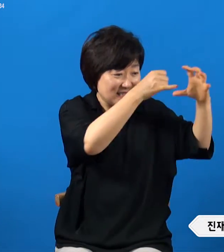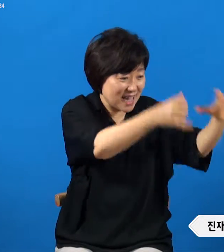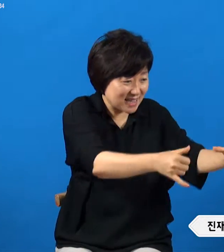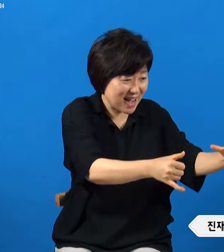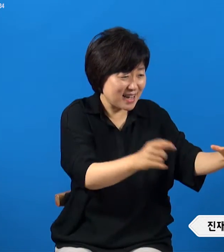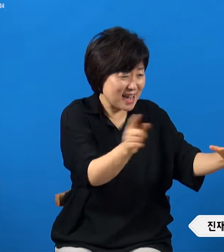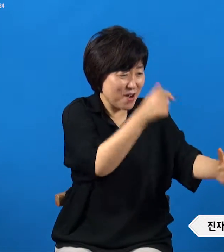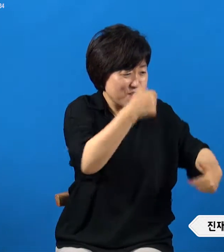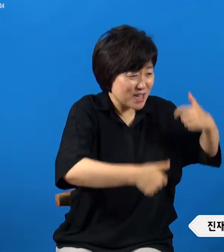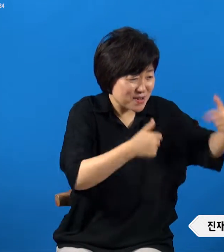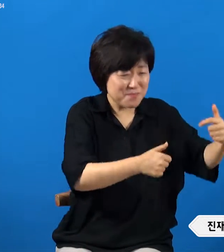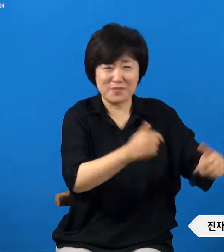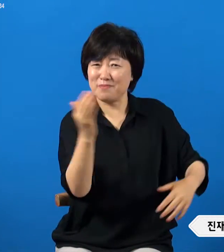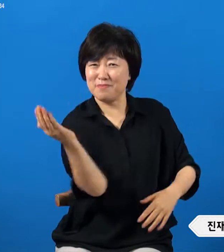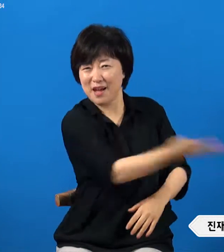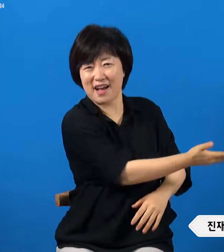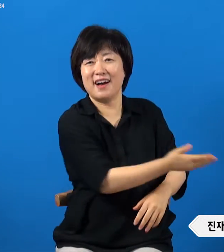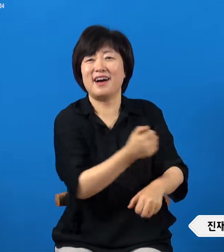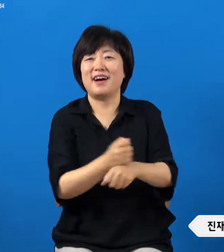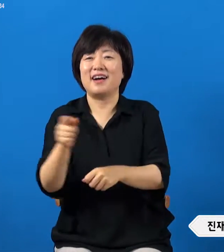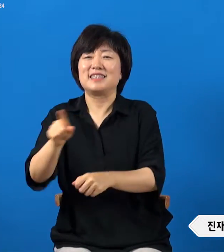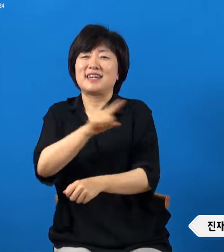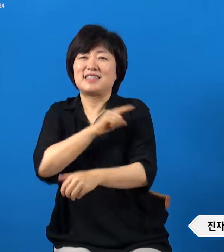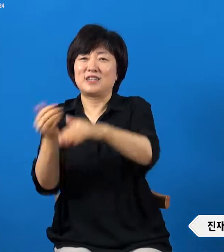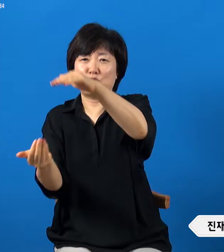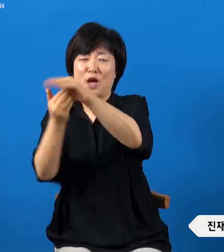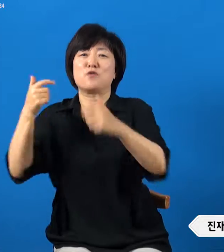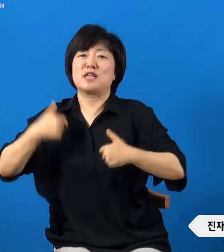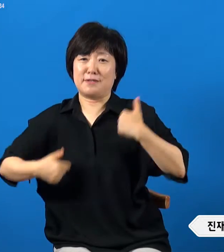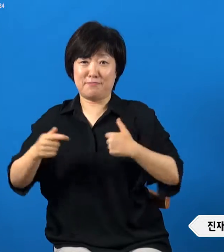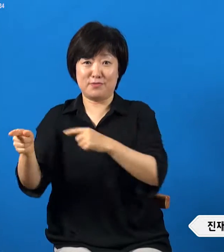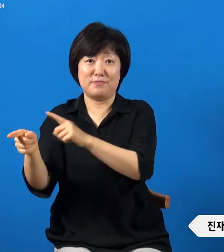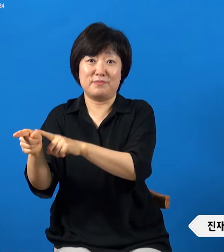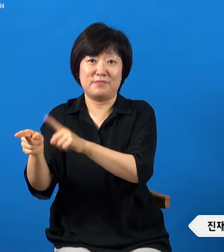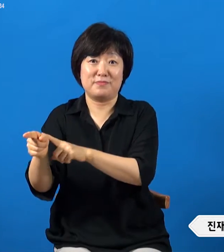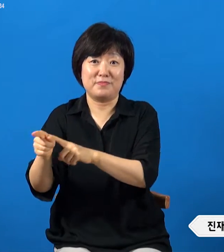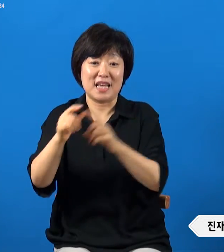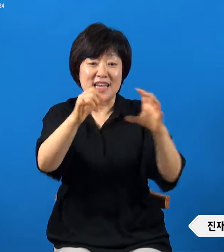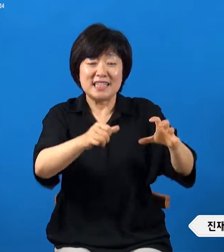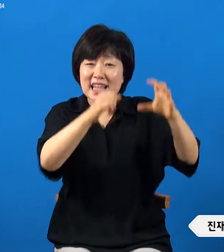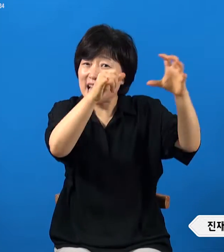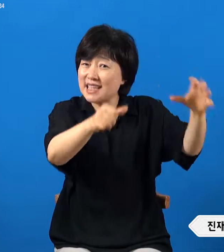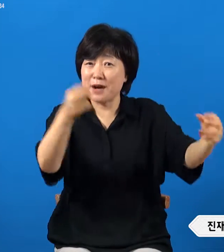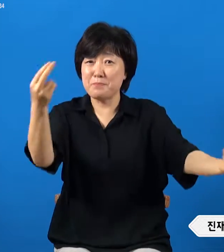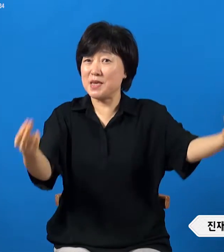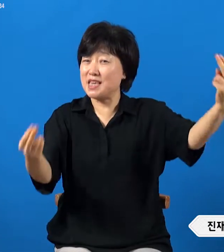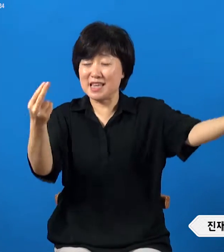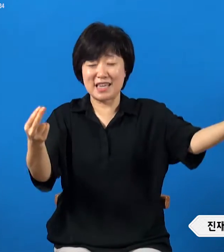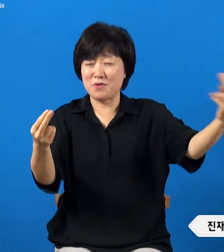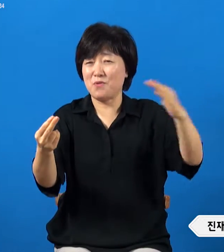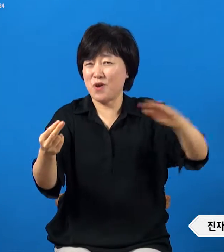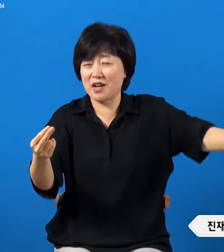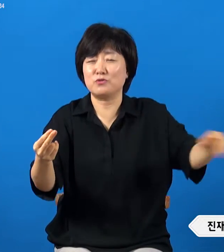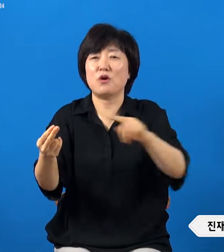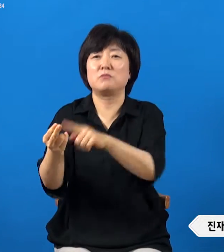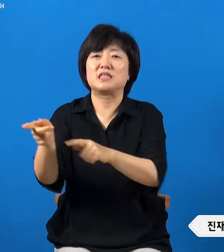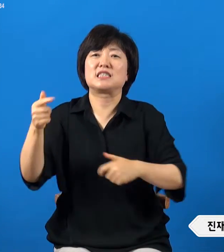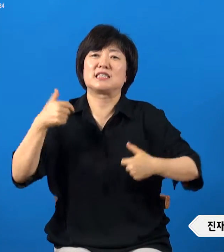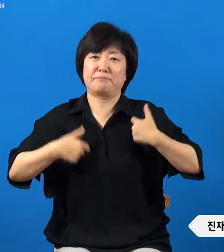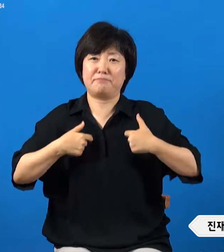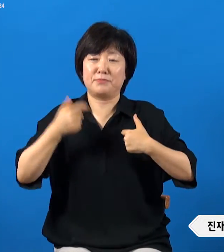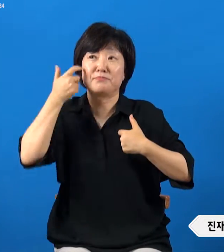비교할 수 없는 기쁨, 이 땅에 어떤 것들도 근접할 수 없는 기쁨, 한 영혼이 주님 앞에 돌아왔을